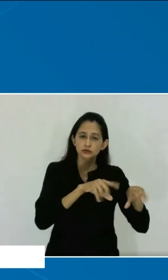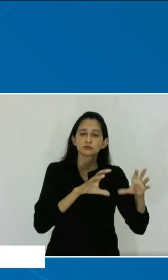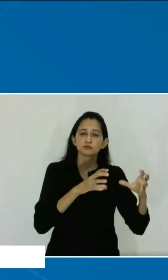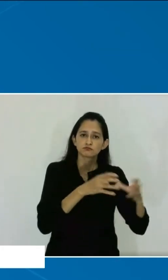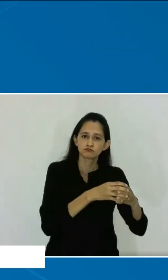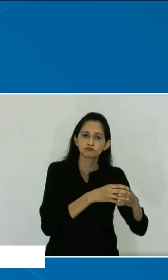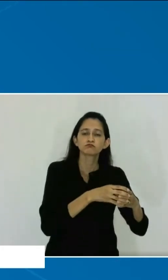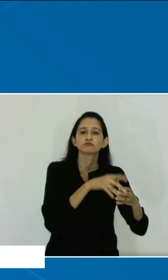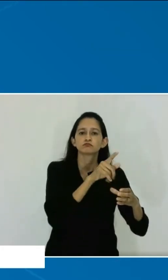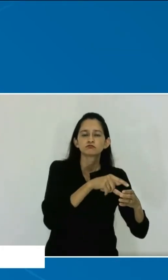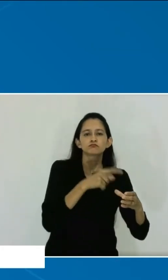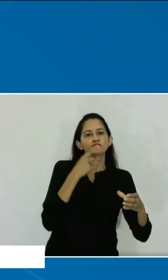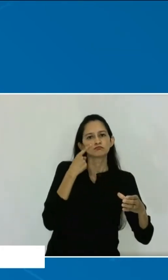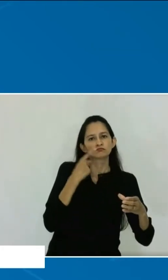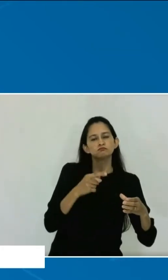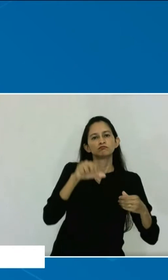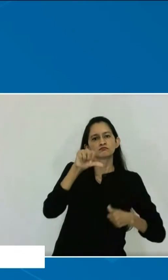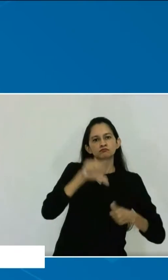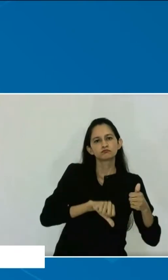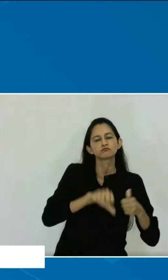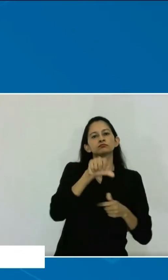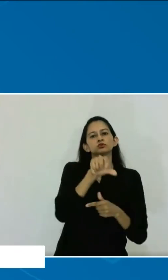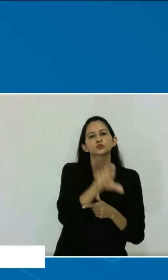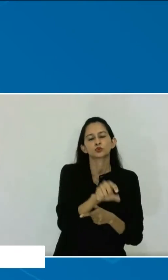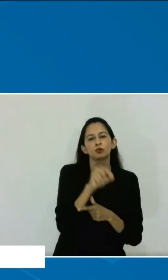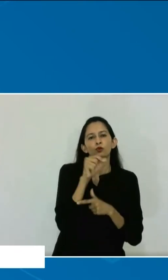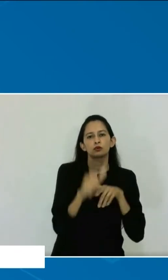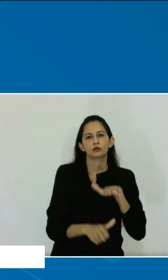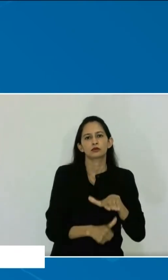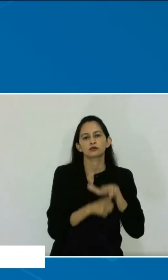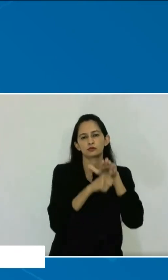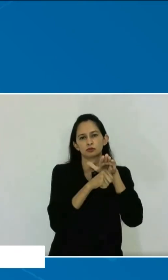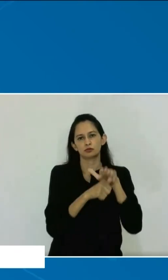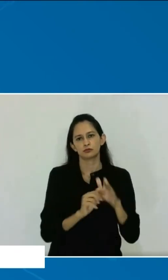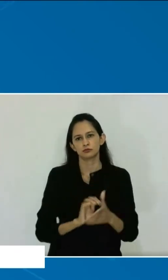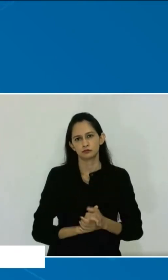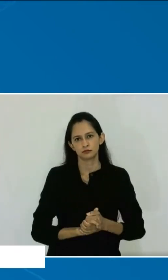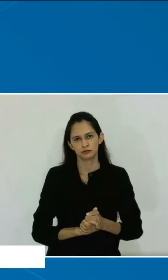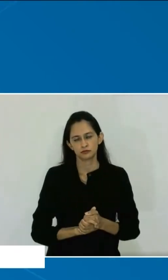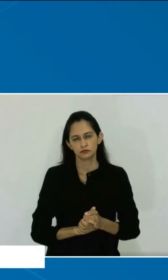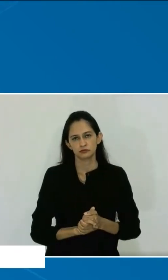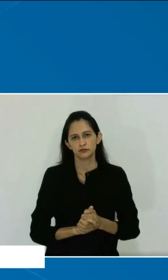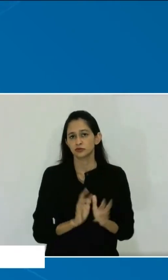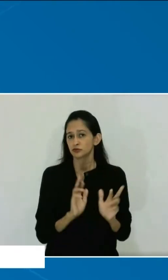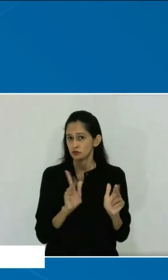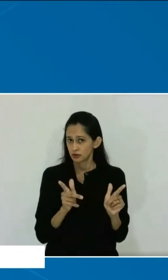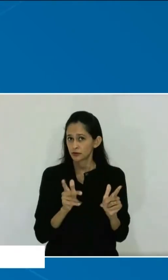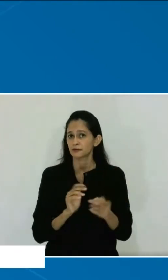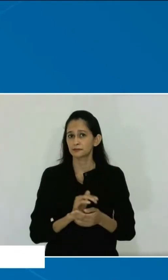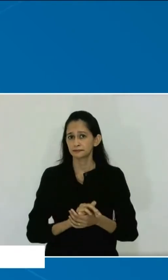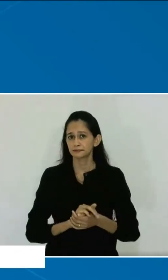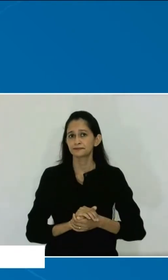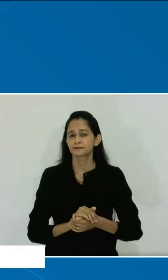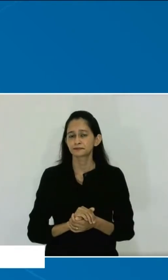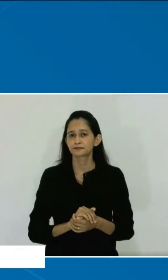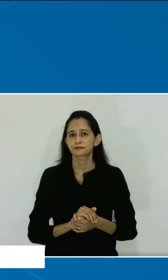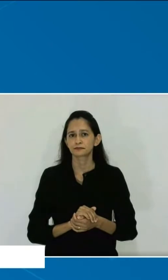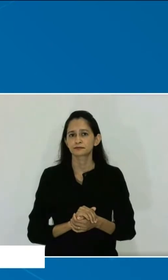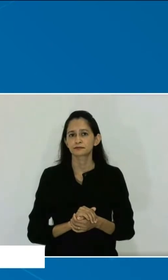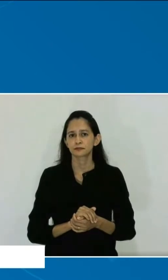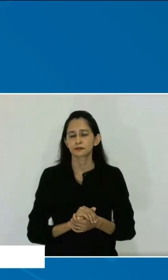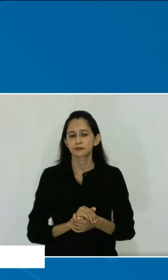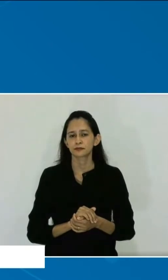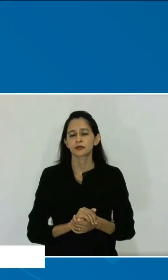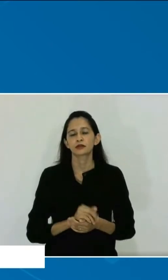universitária quanto no colégio eleitoral, que é composto pelos colegiados máximos de nossas instituições. Bom, e